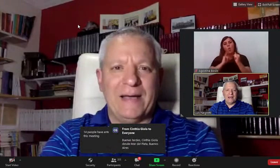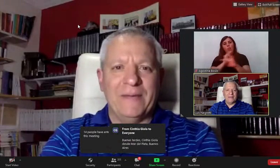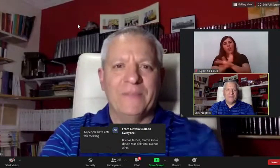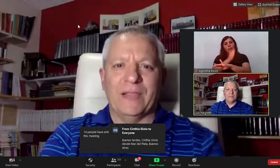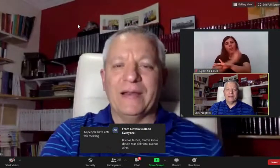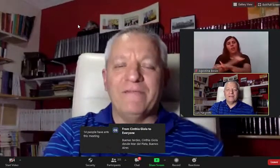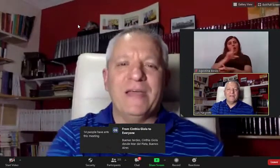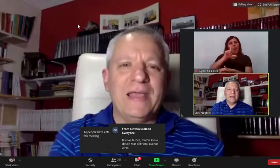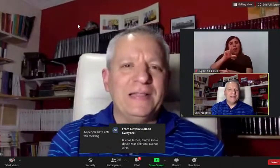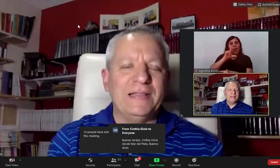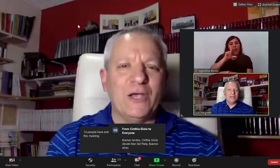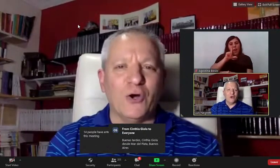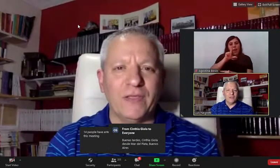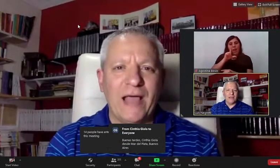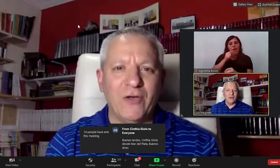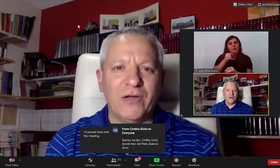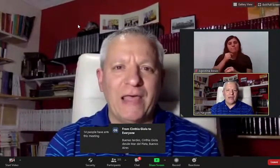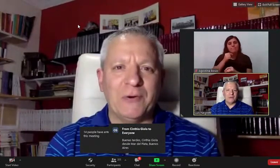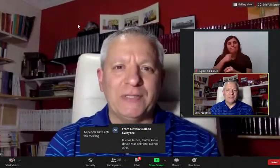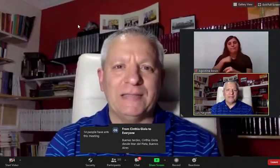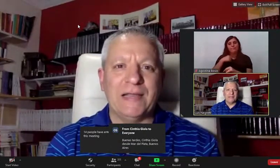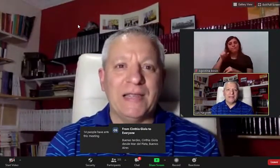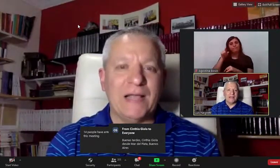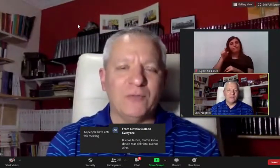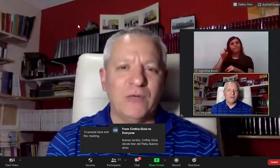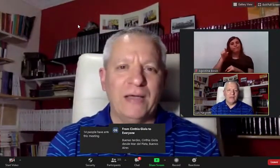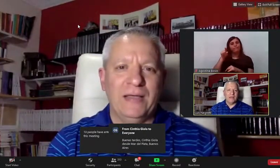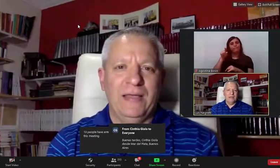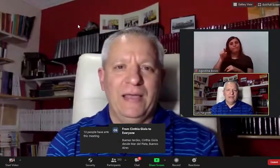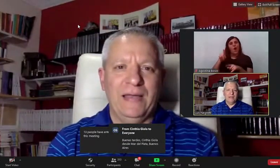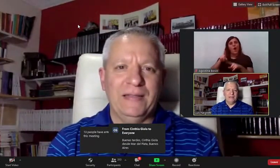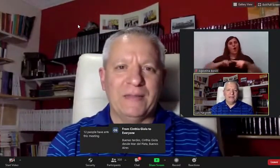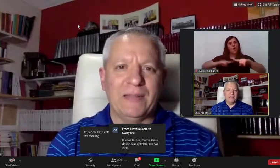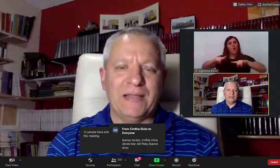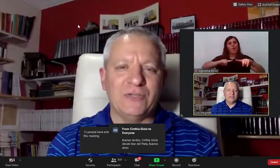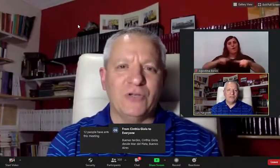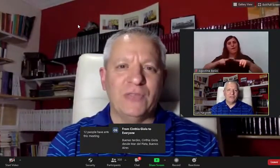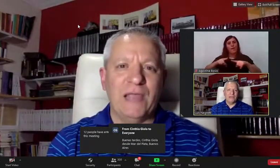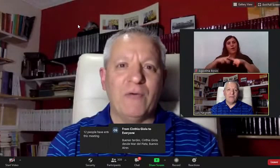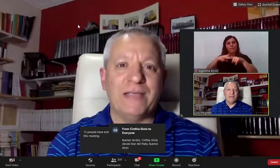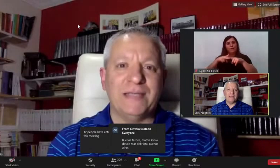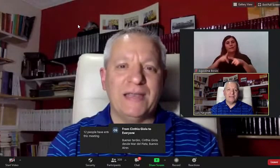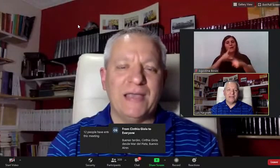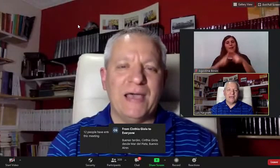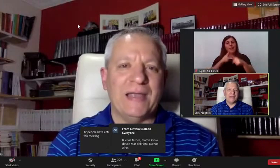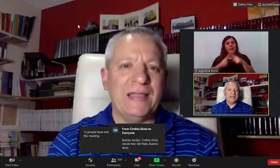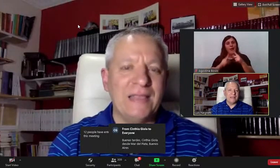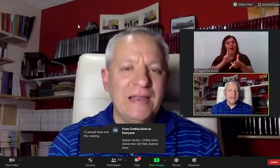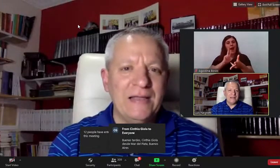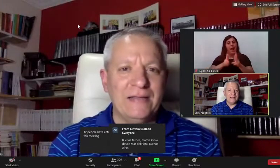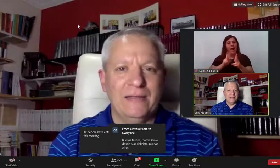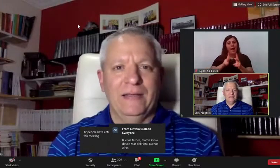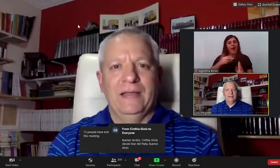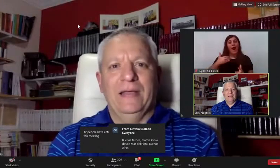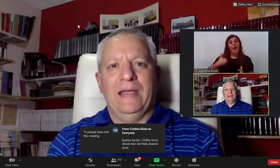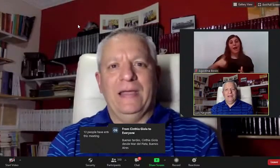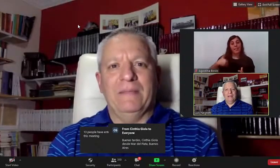nuestra referente y coordinadora de nuestra tecnicatura en interpretación de lengua de señas